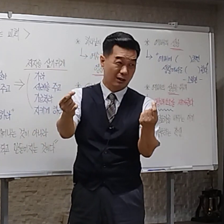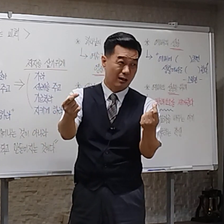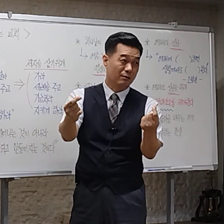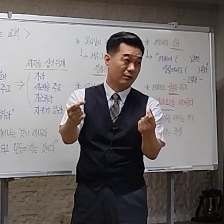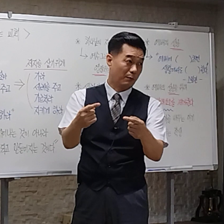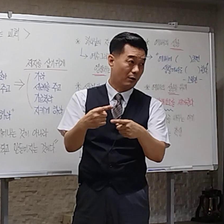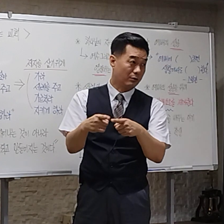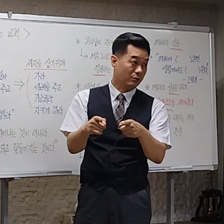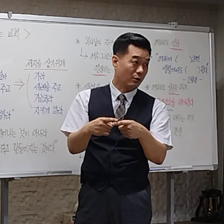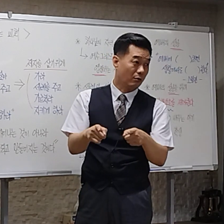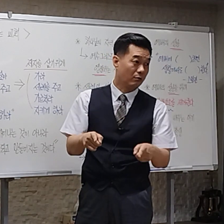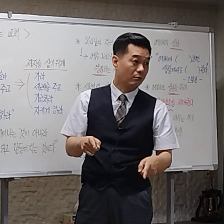같구나. 그렇게 평하셨어요.